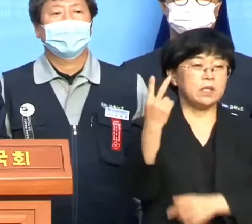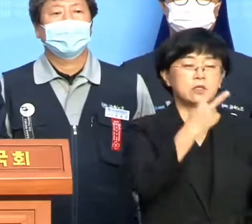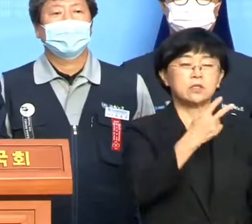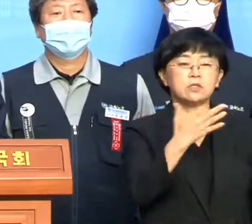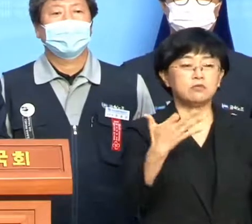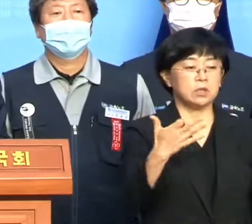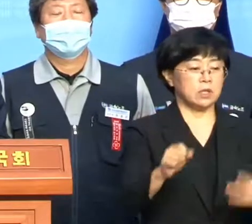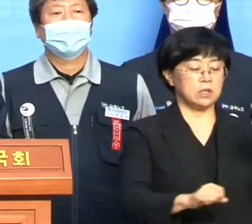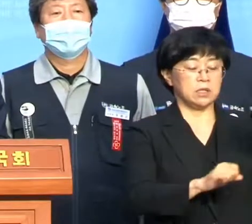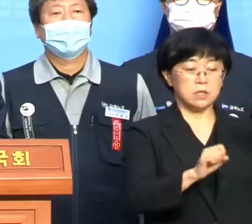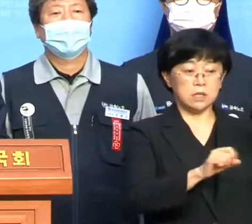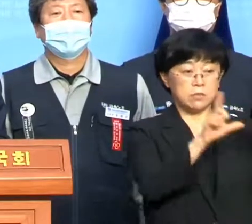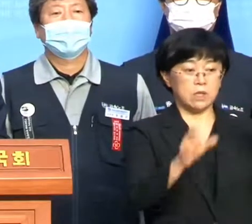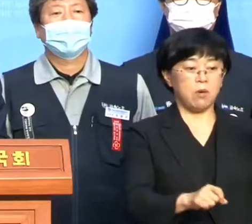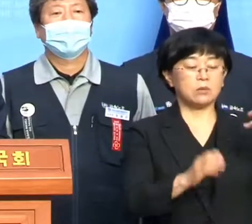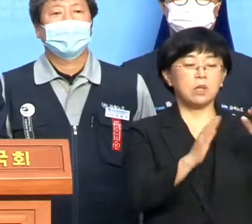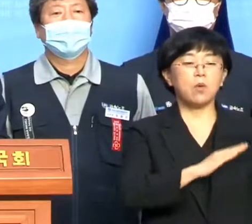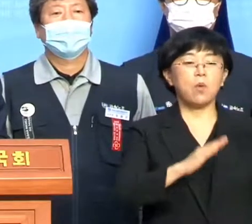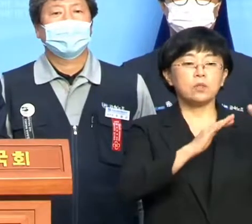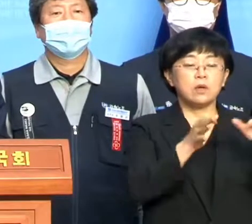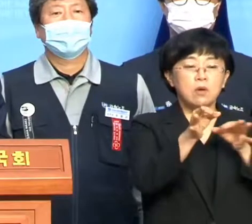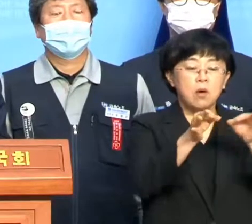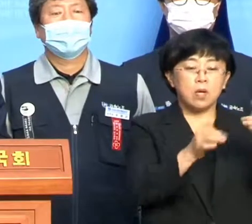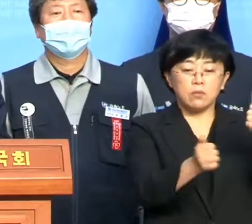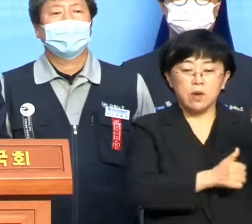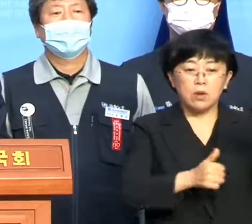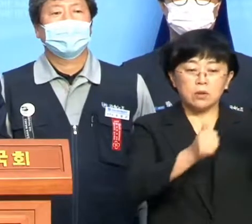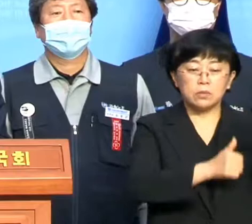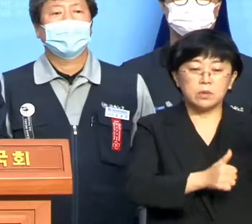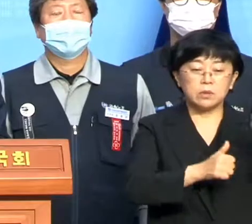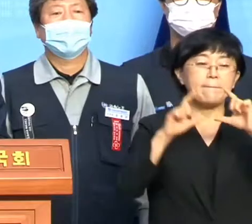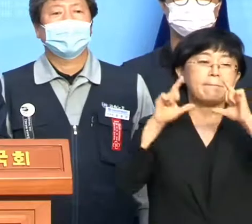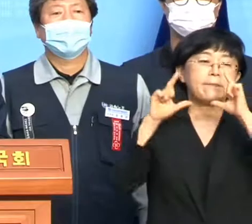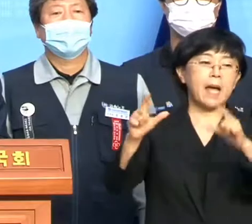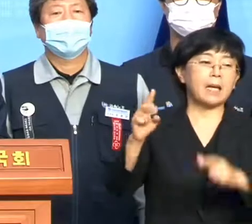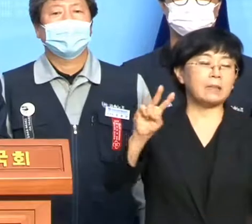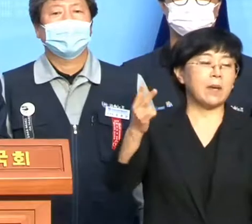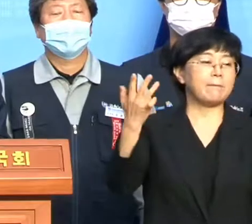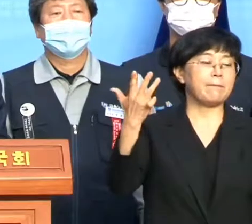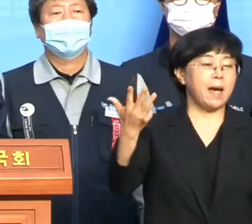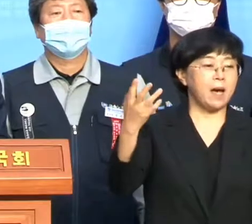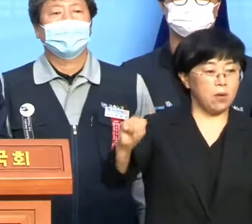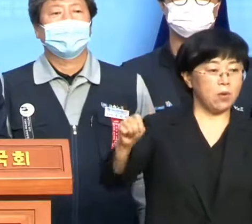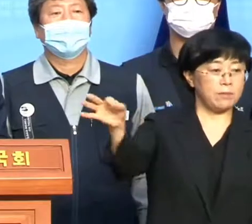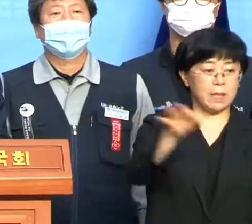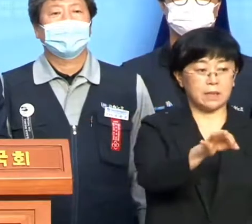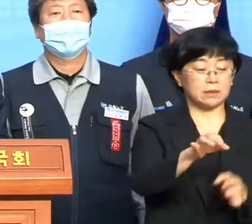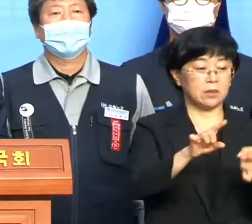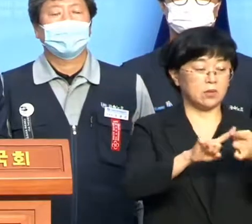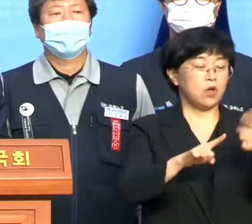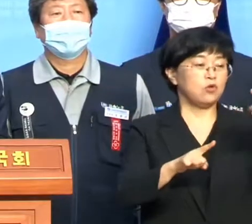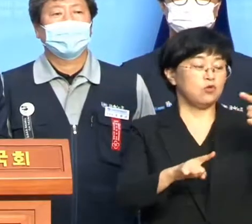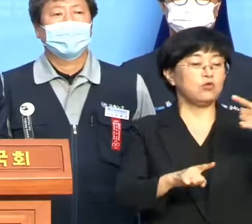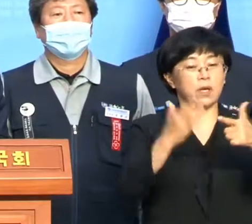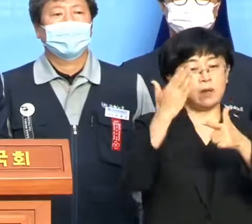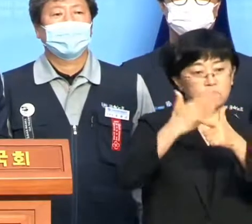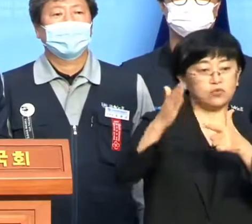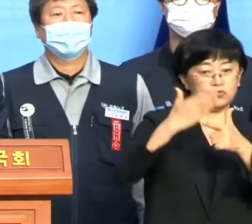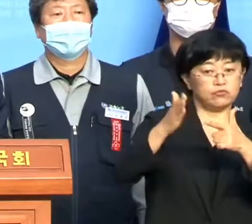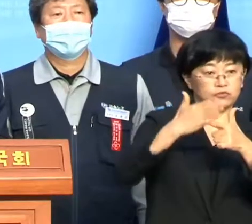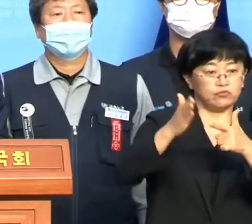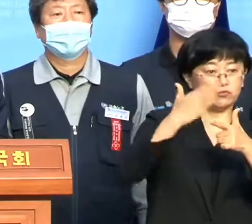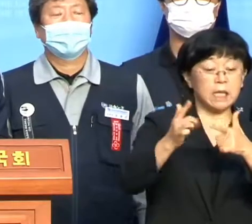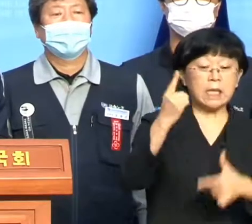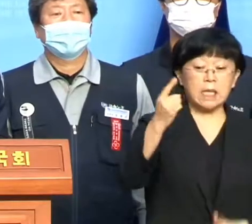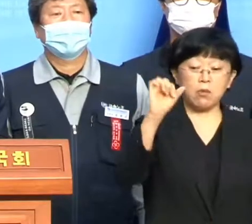12월 이미 공정거래위원회로부터 200 8억 원의 과징금을 부여받고 6회 분할 납부 중 단